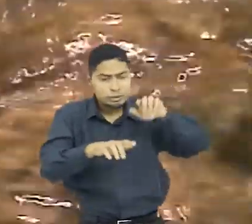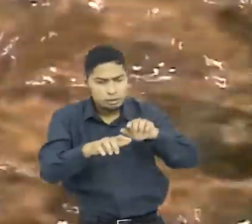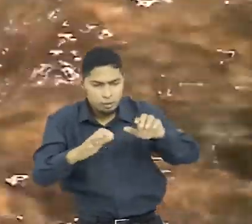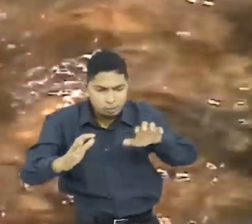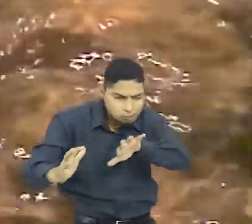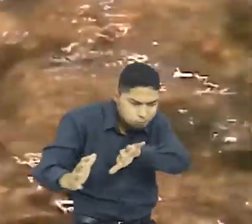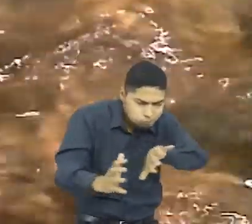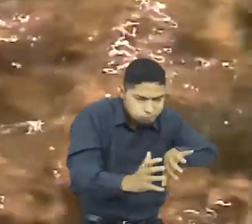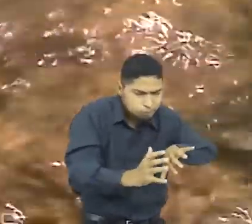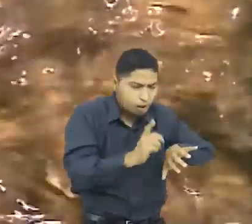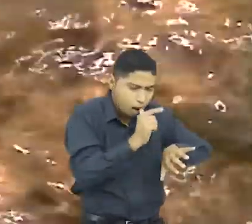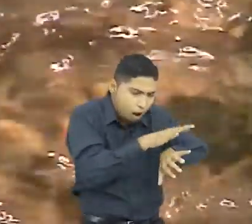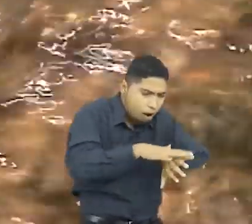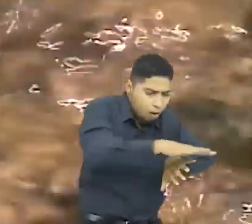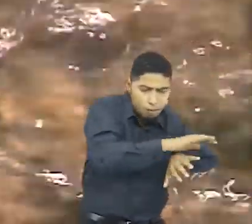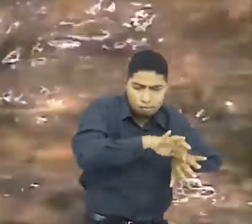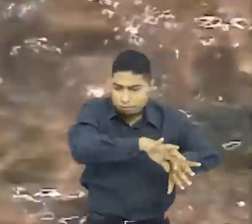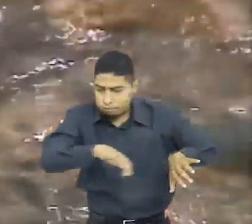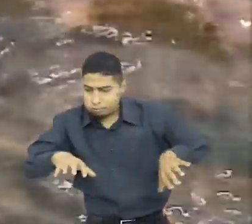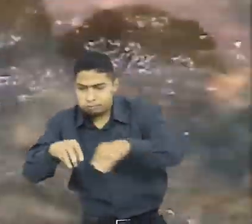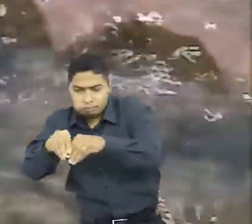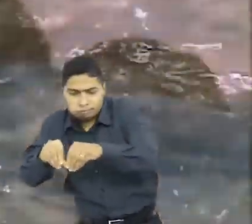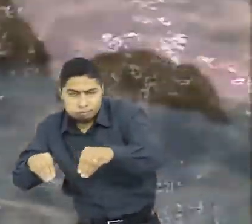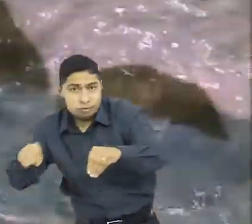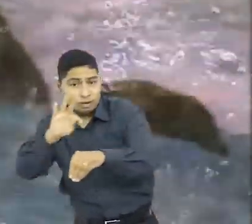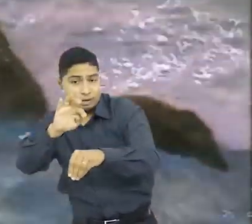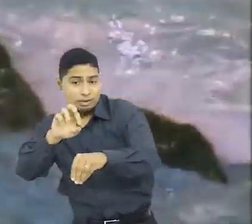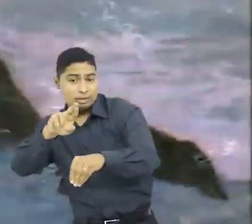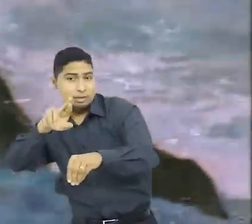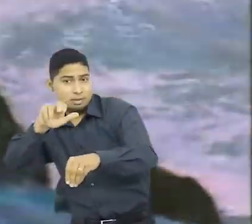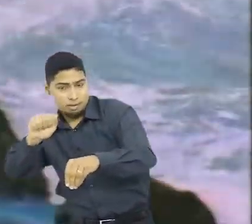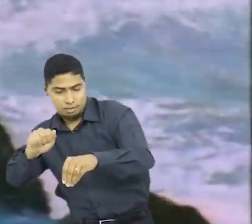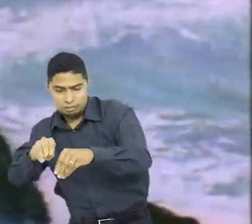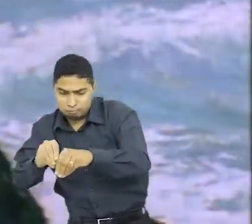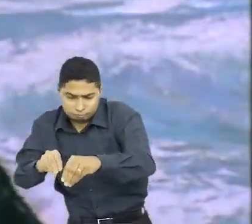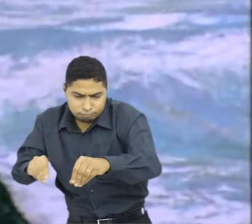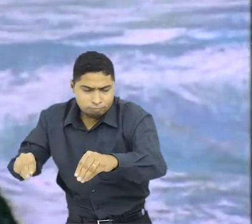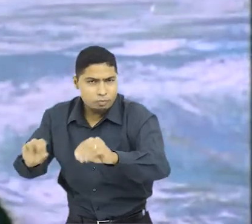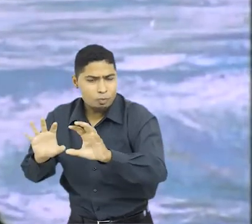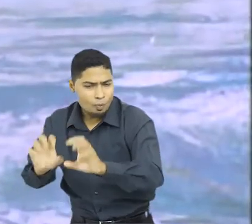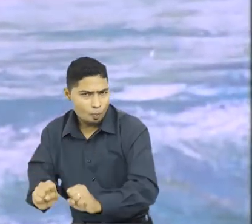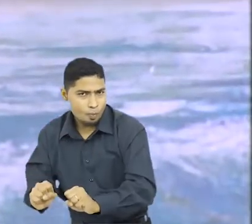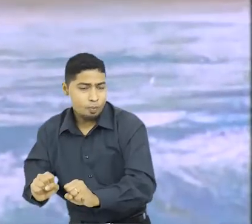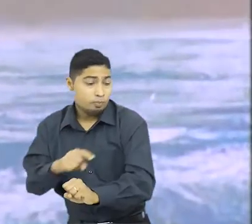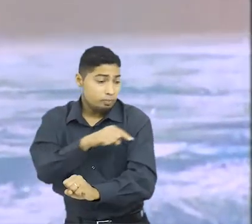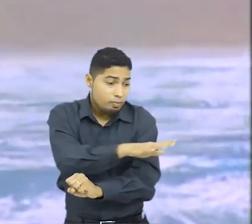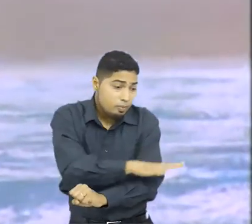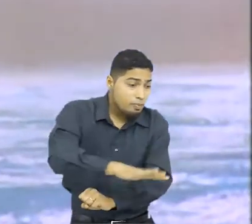lugar e que haja um espaço seco, o qual ele chamou de terra. E chamou